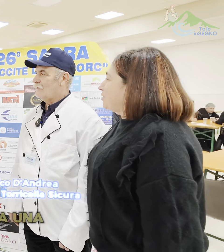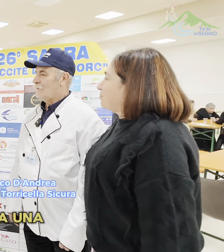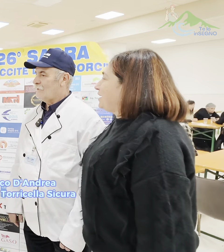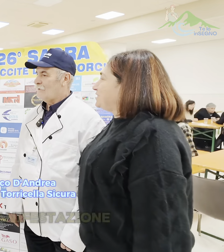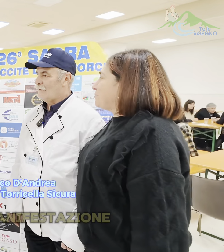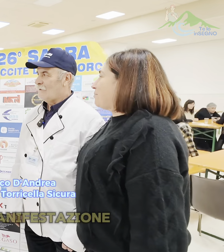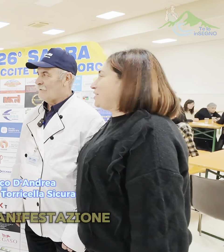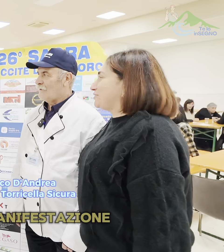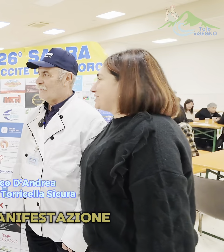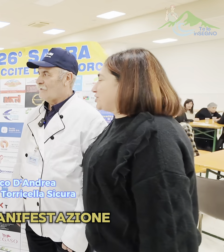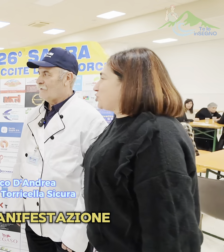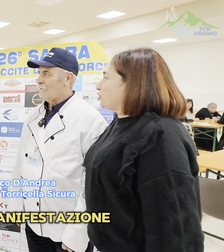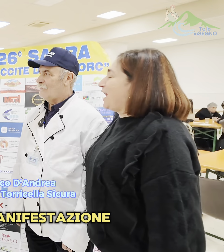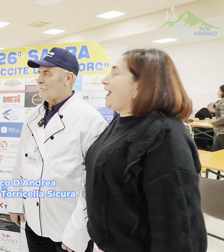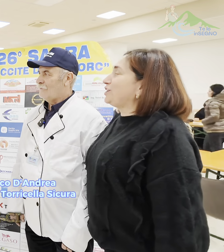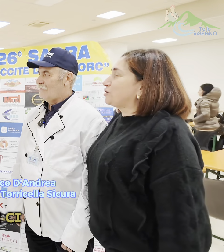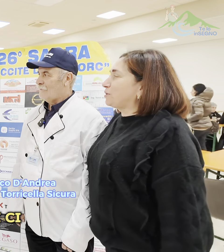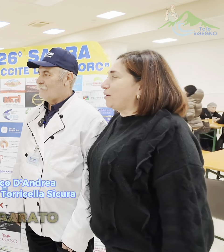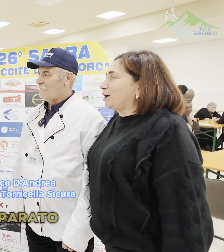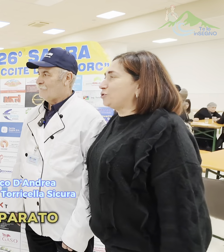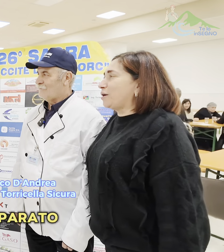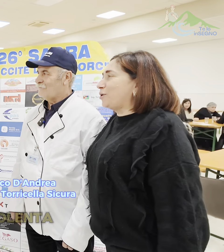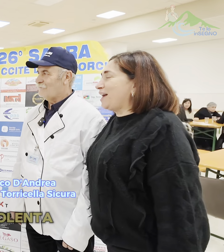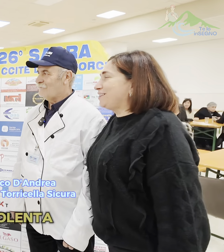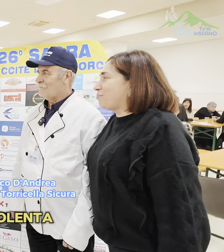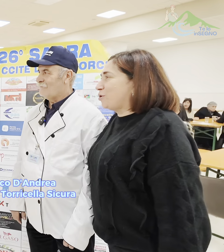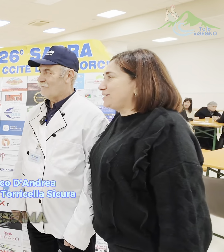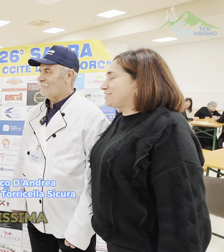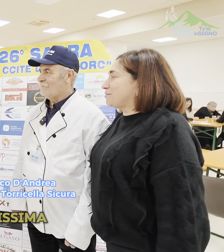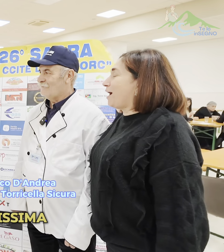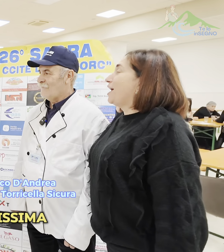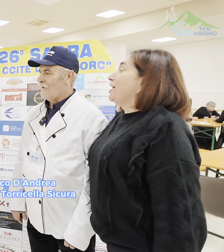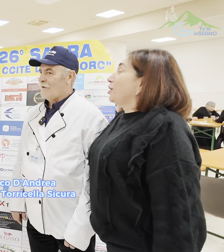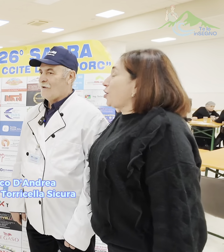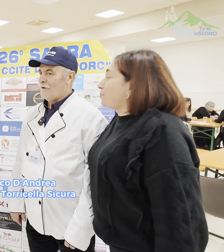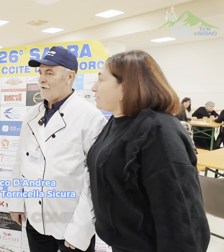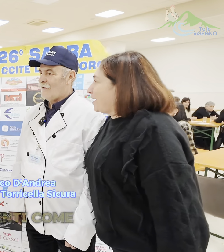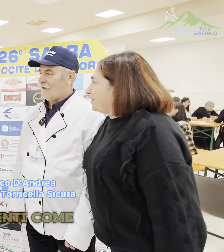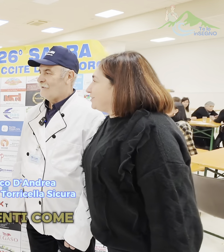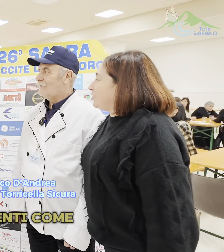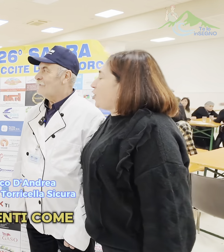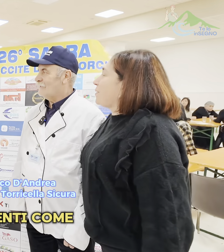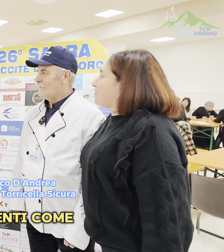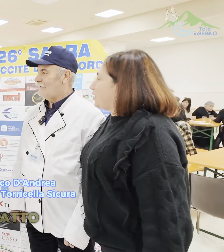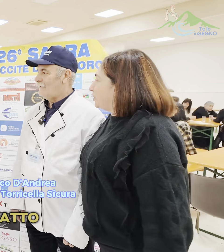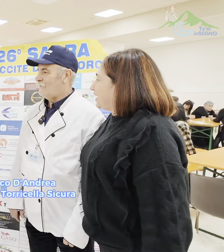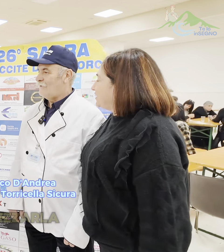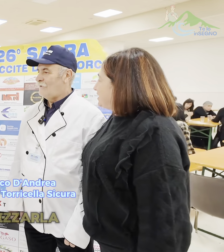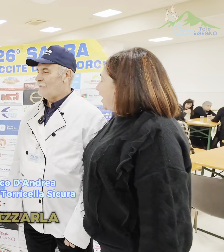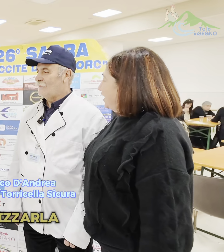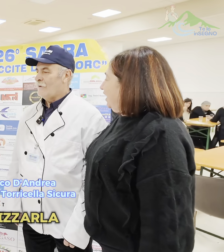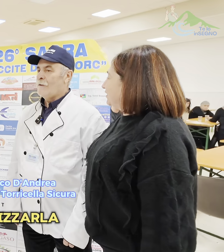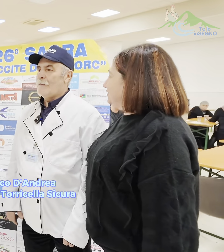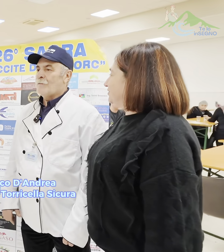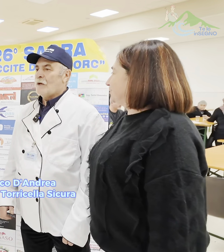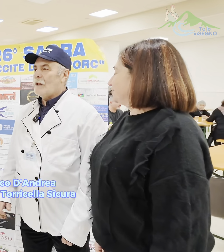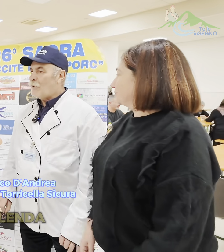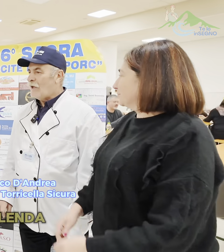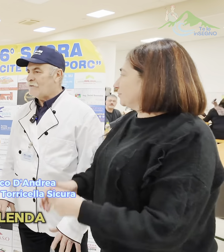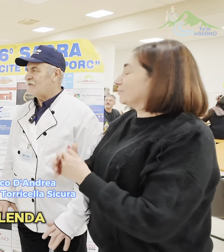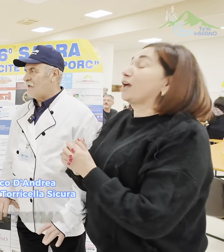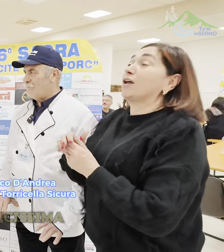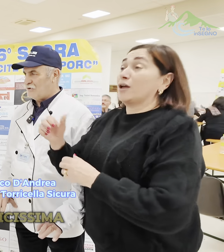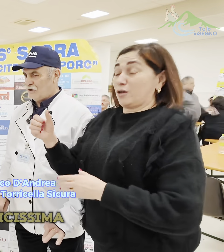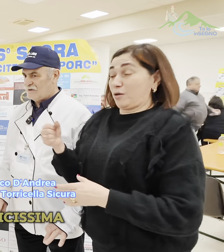Oggi è stata una bellissima manifestazione, lei ci ha preparato una polenta buonissima, complimenti, come ha fatto a realizzarla?